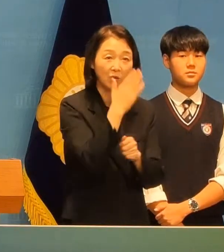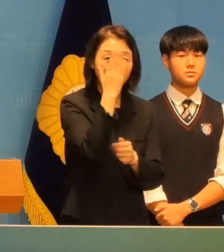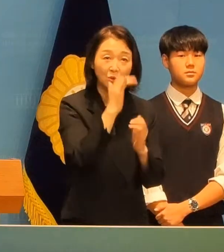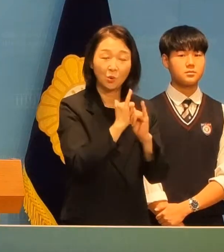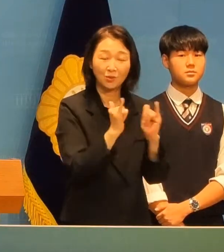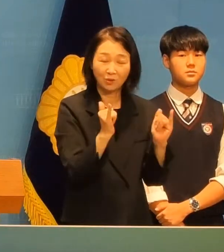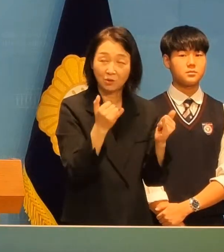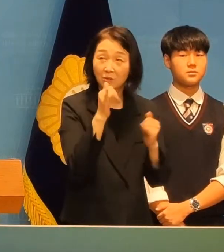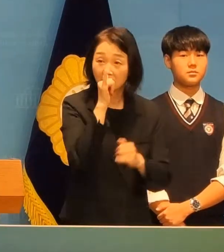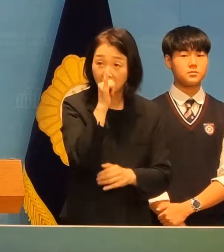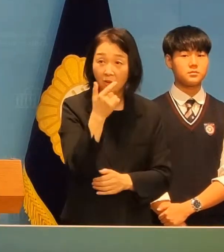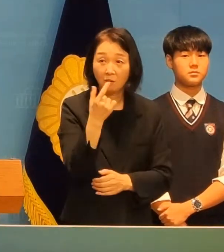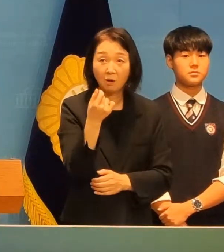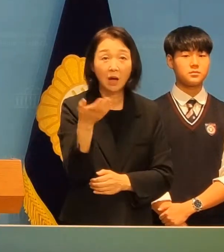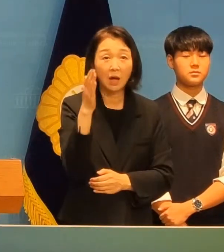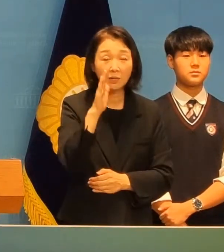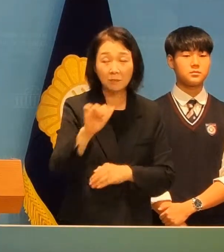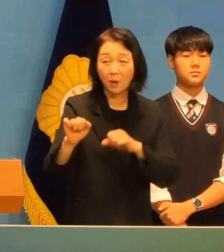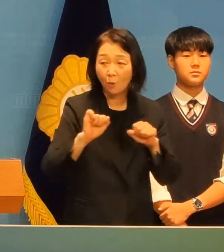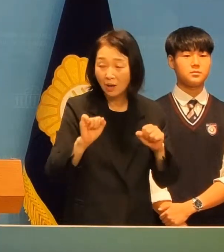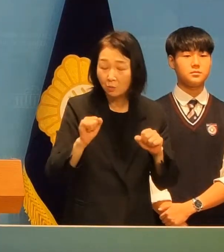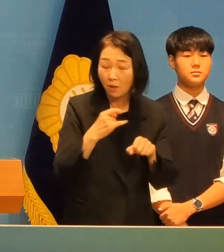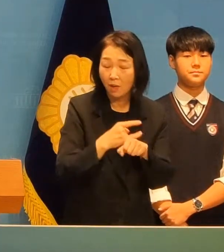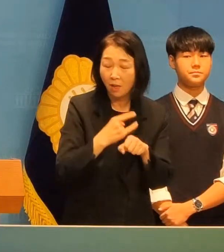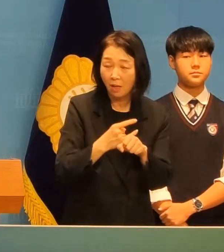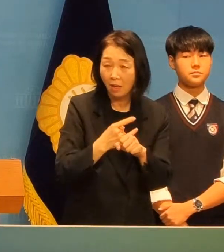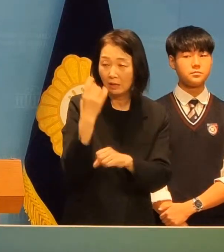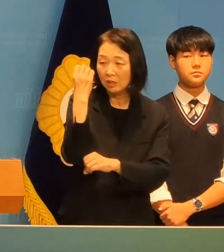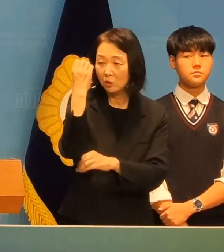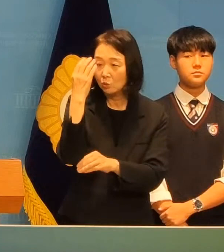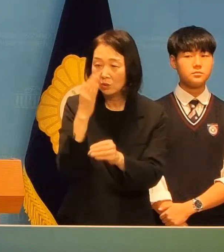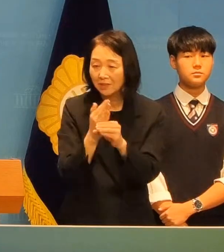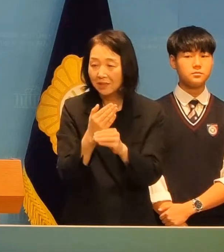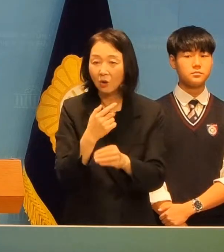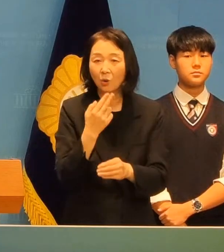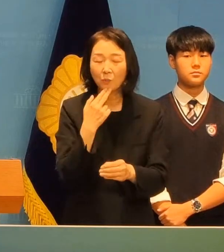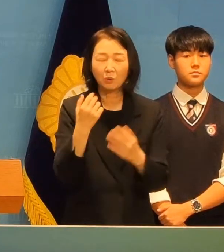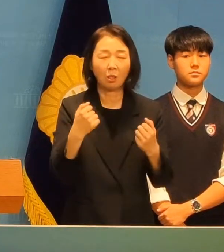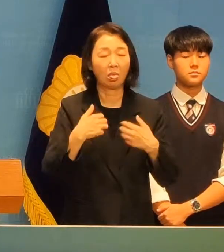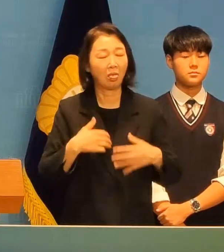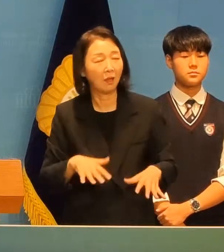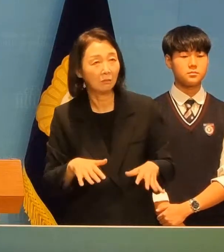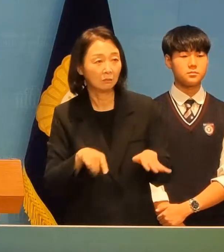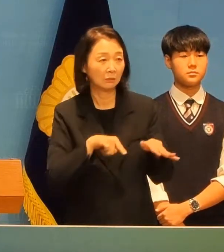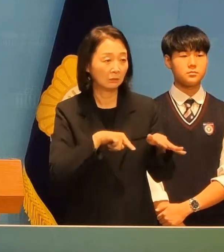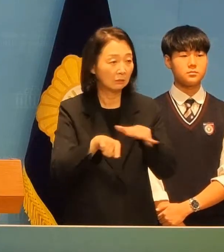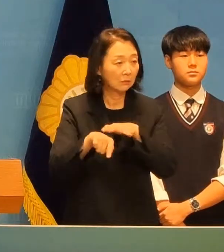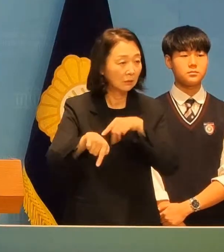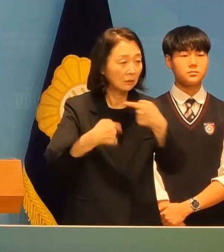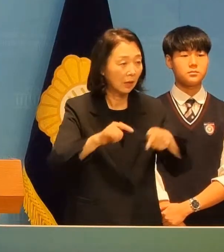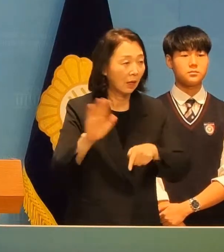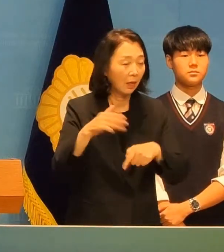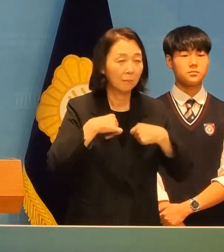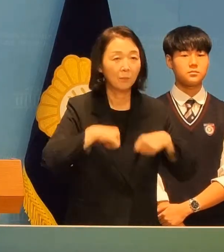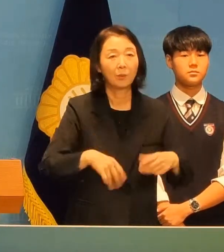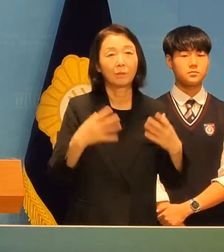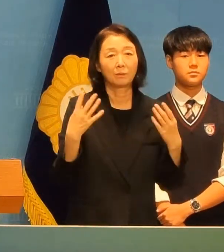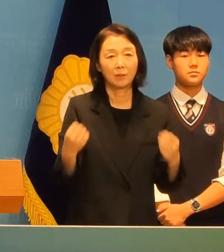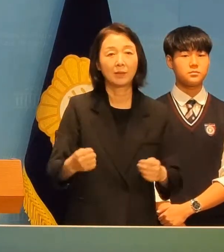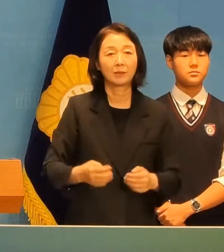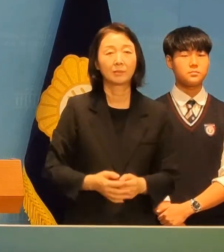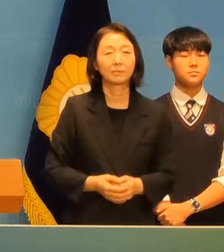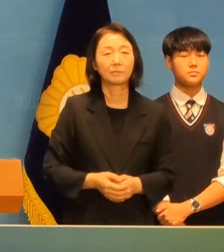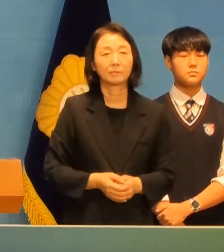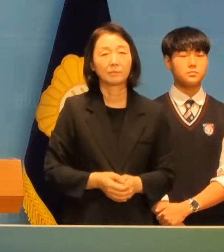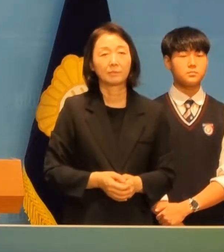청소년이 있음에도 막상 활동을 할 수 있는 기반이 없어 동력을 잃고 정치 활동을 포기하는 경우가 많이